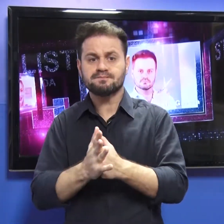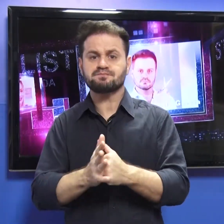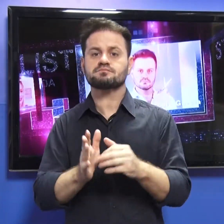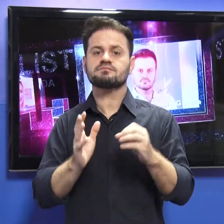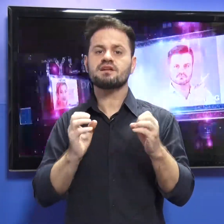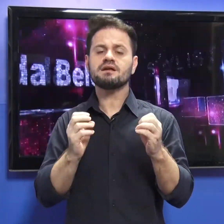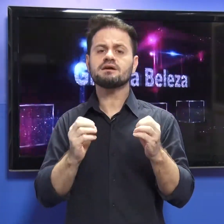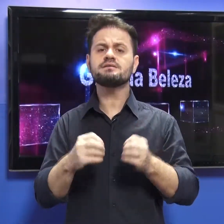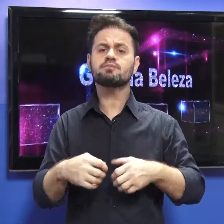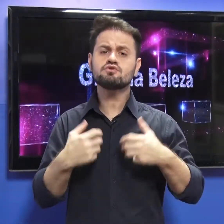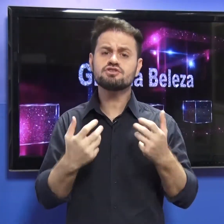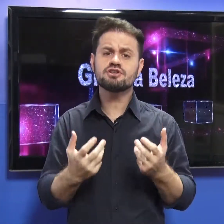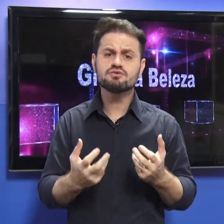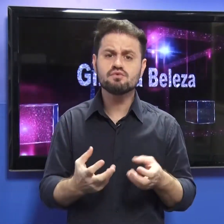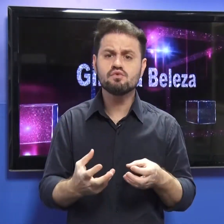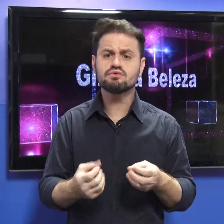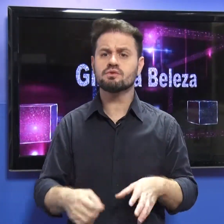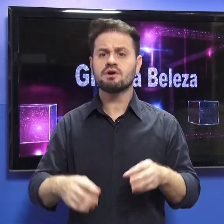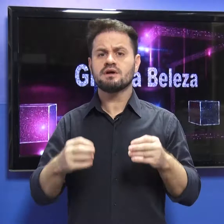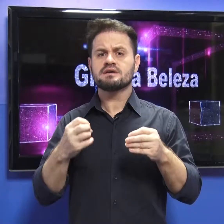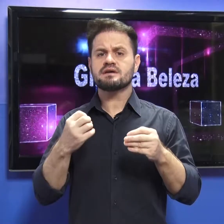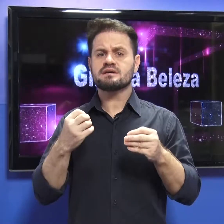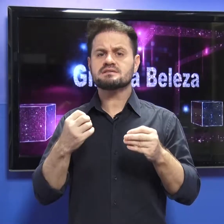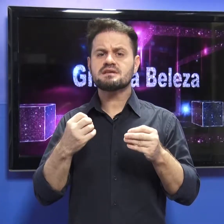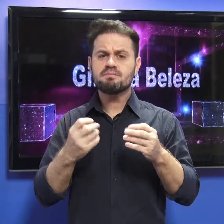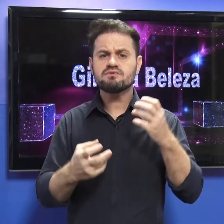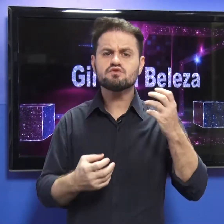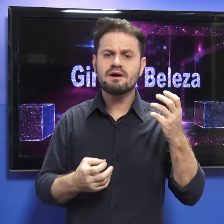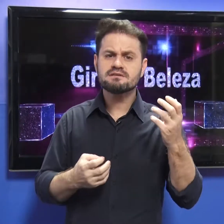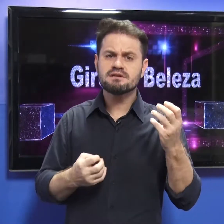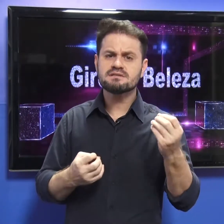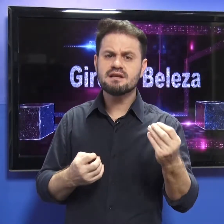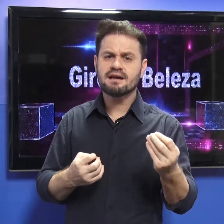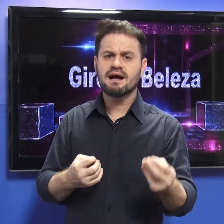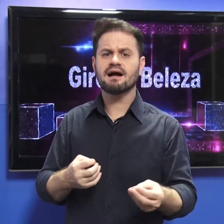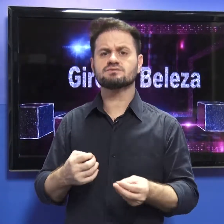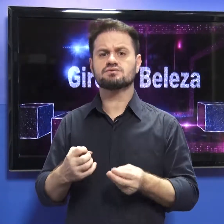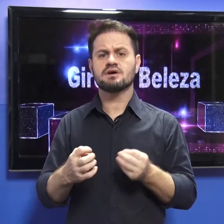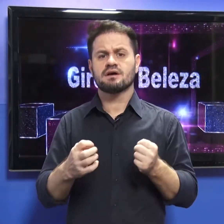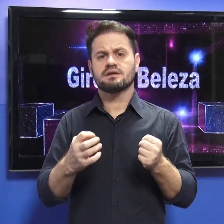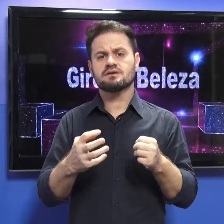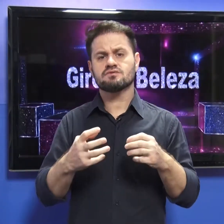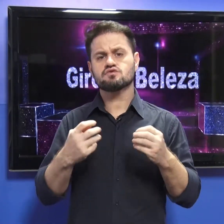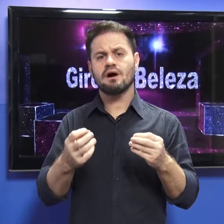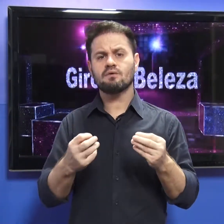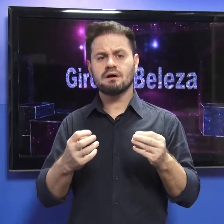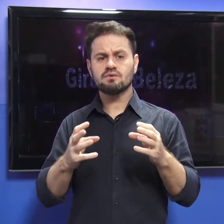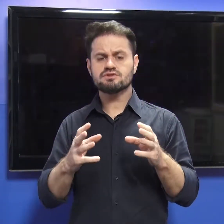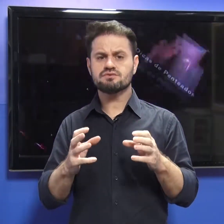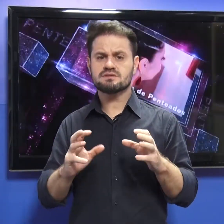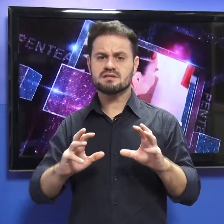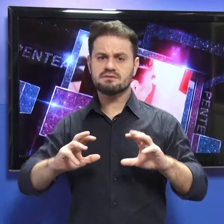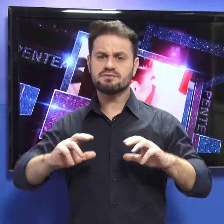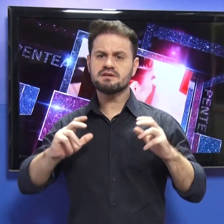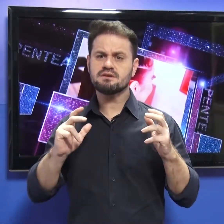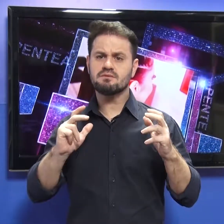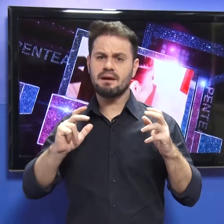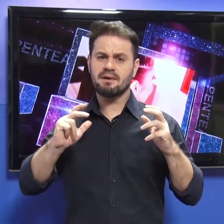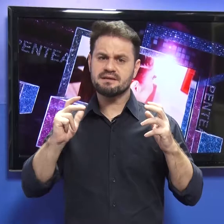e pro dia do culto é sempre visuais mais delicados no visual aonde você não fique com uma aparência